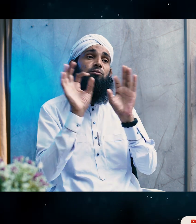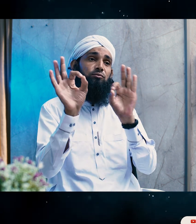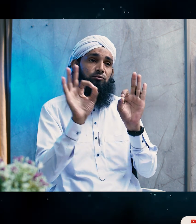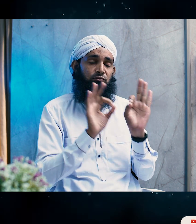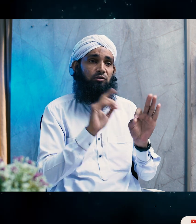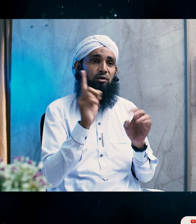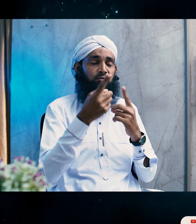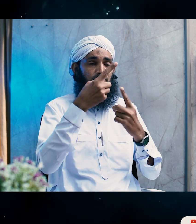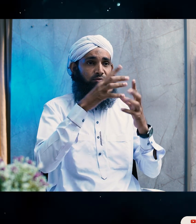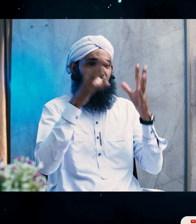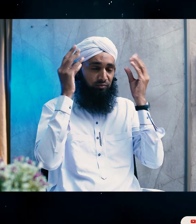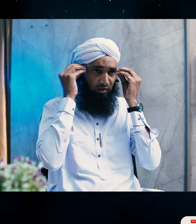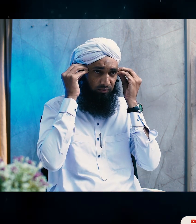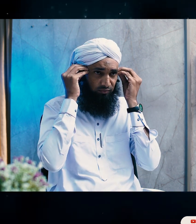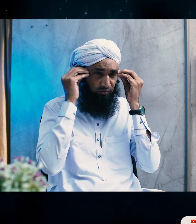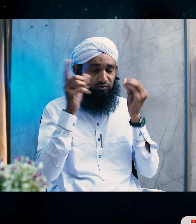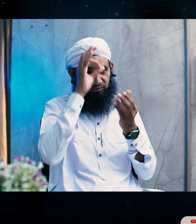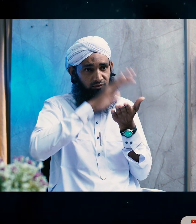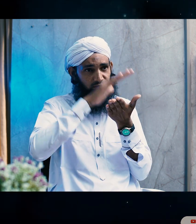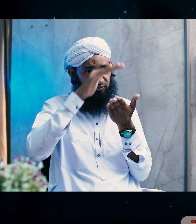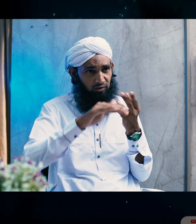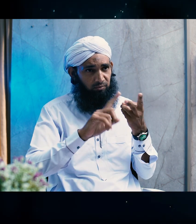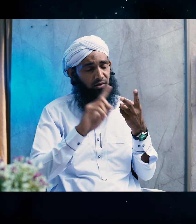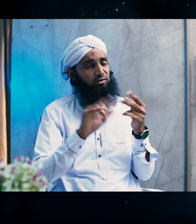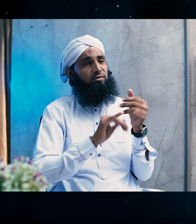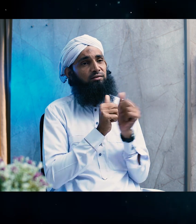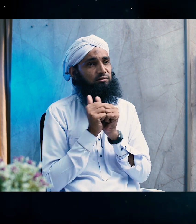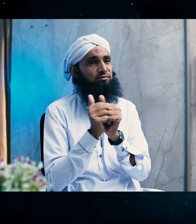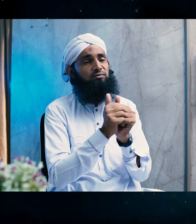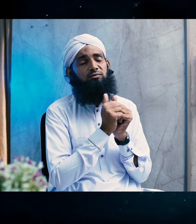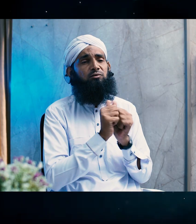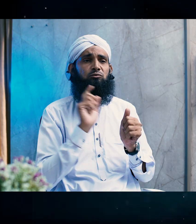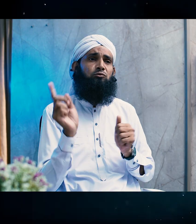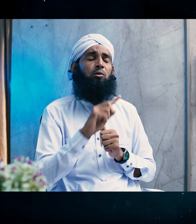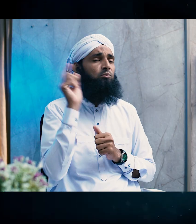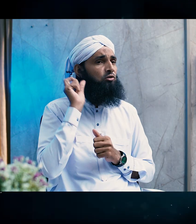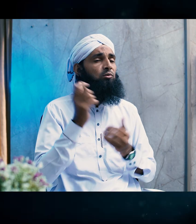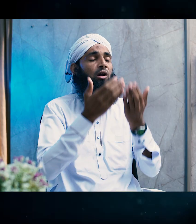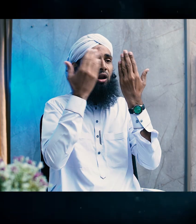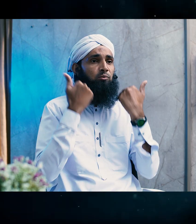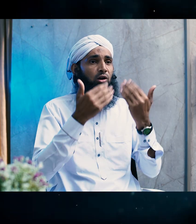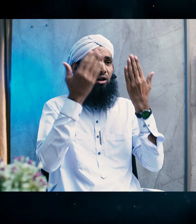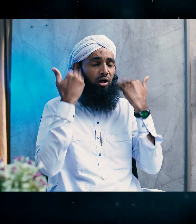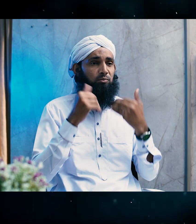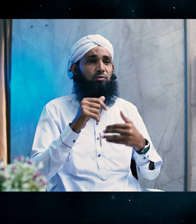بھی ائمہ کرام کو، امام حسین، امام حسن، اہل بیت، اصحاب،